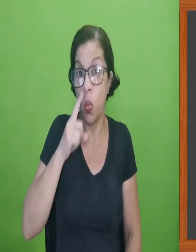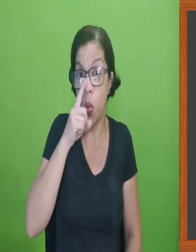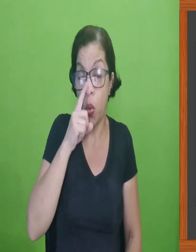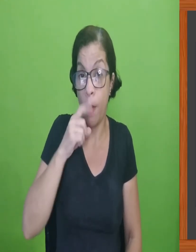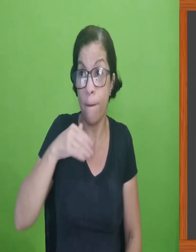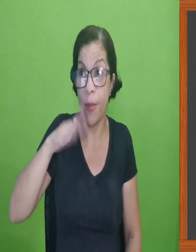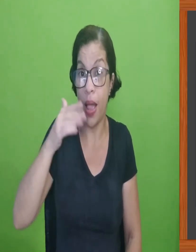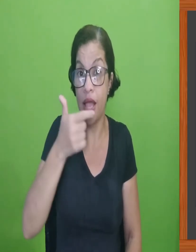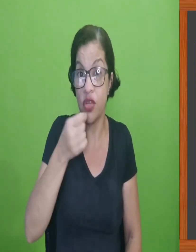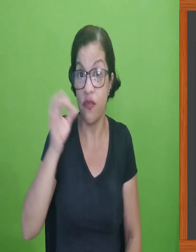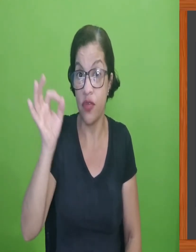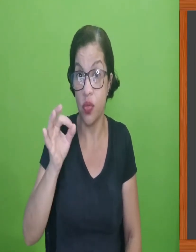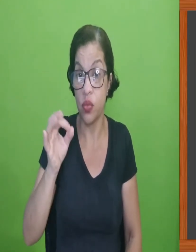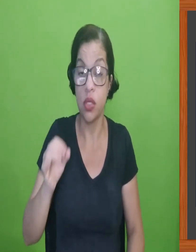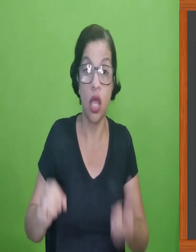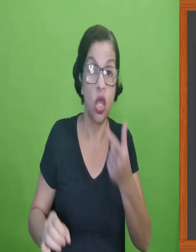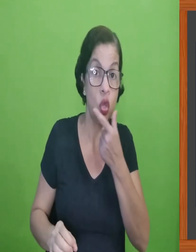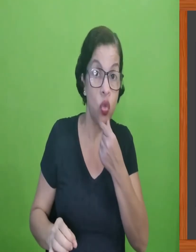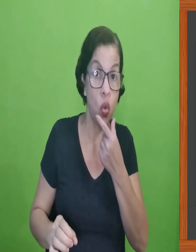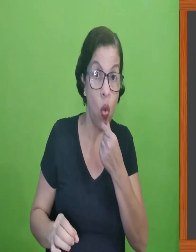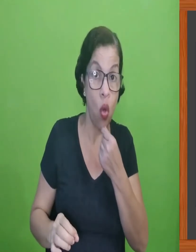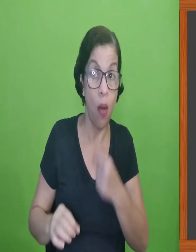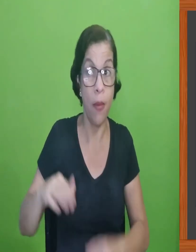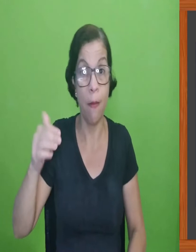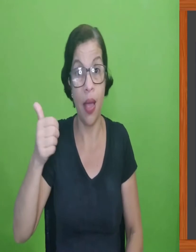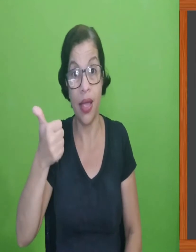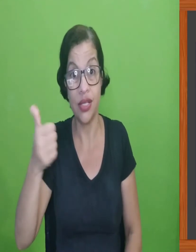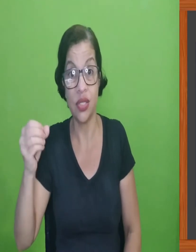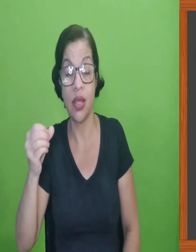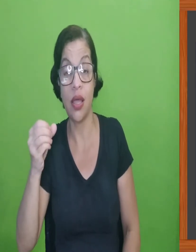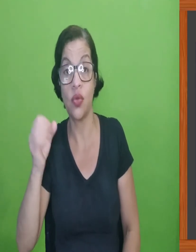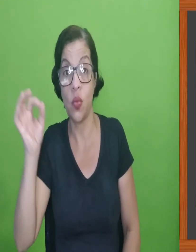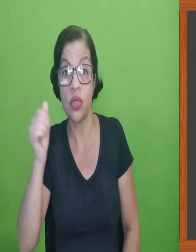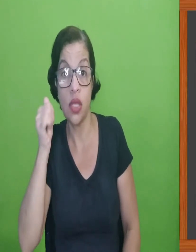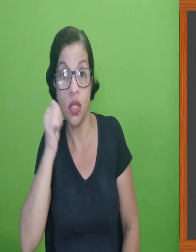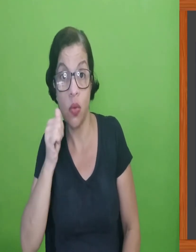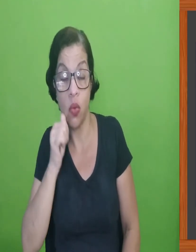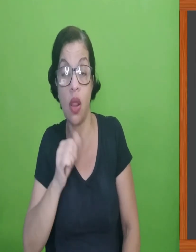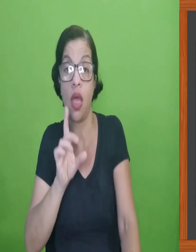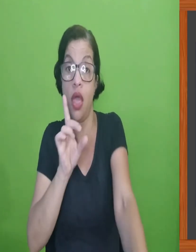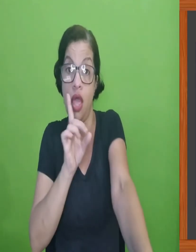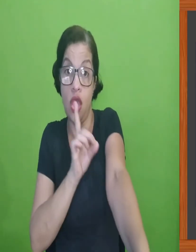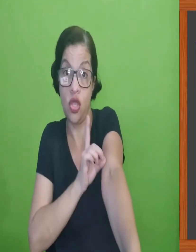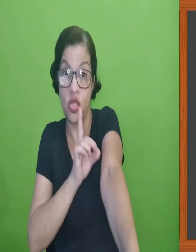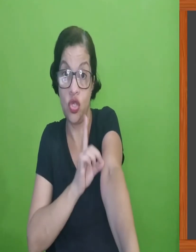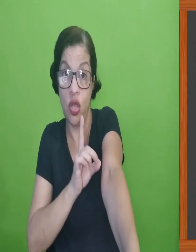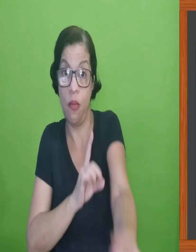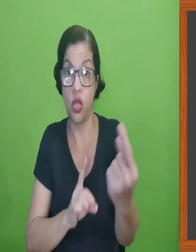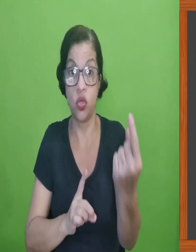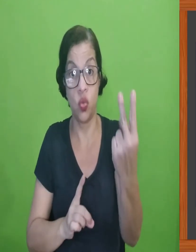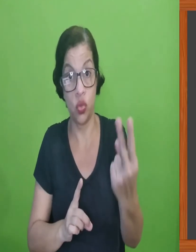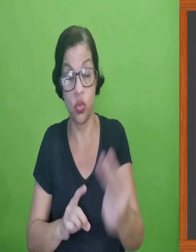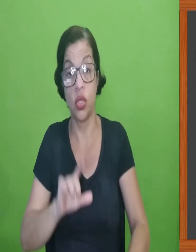global acima de 20% para homens e acima de 10% para mulheres, diabetes mellitus 1 ou 2,